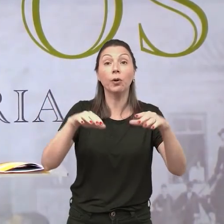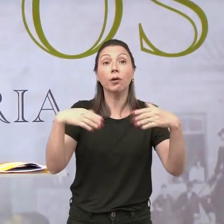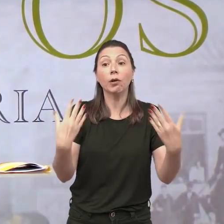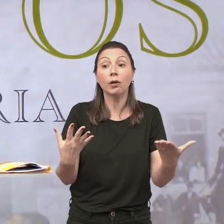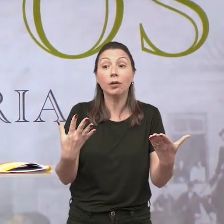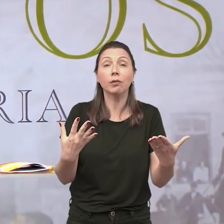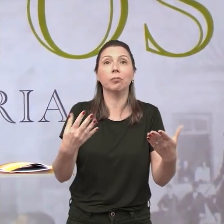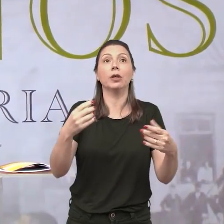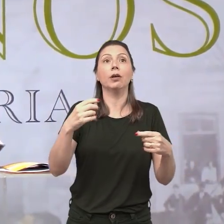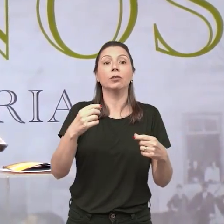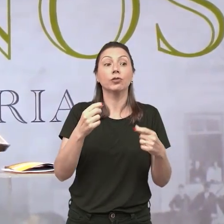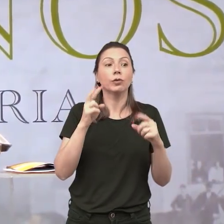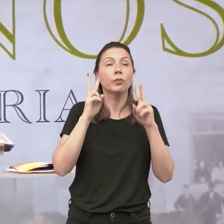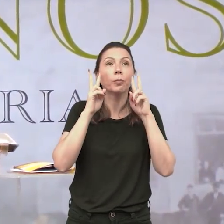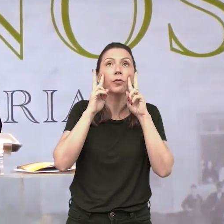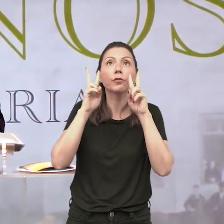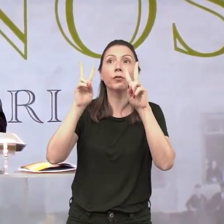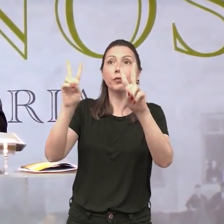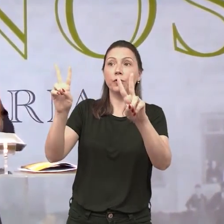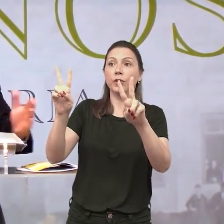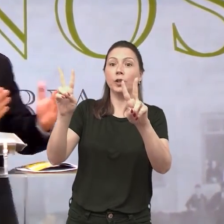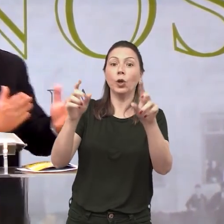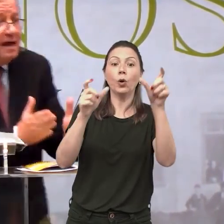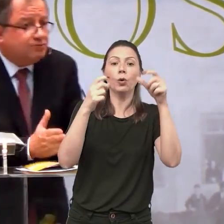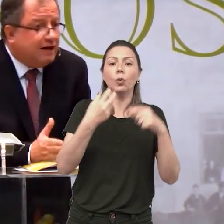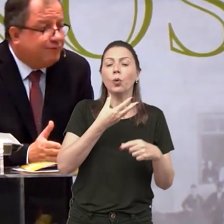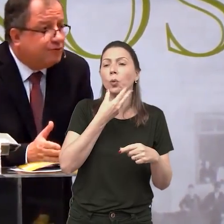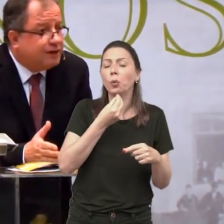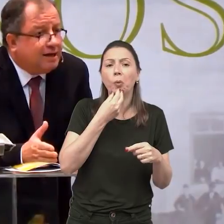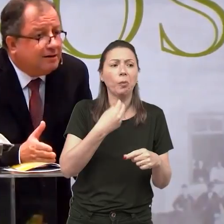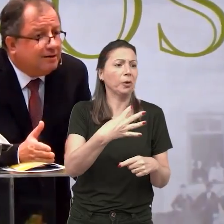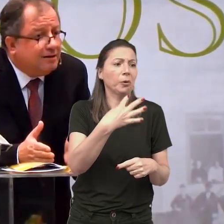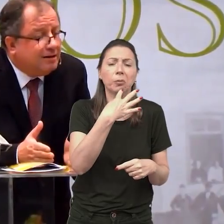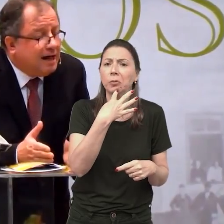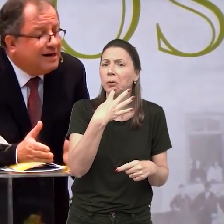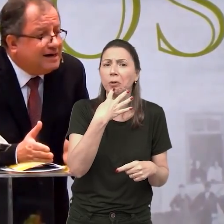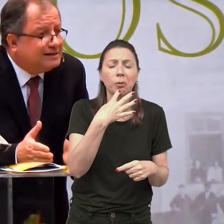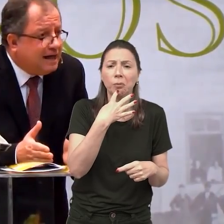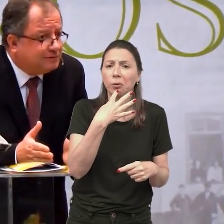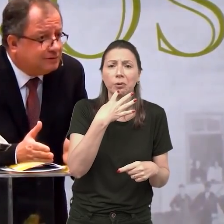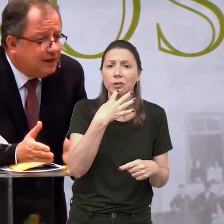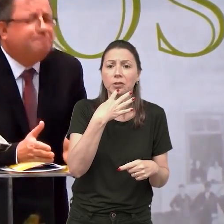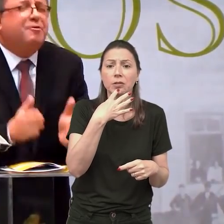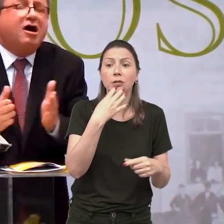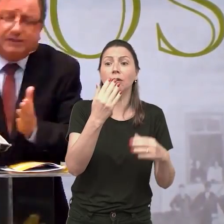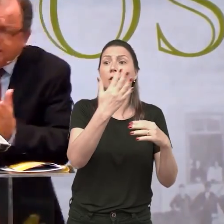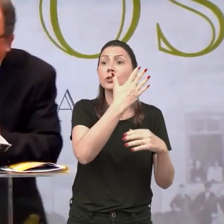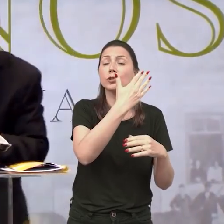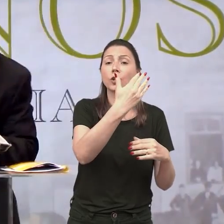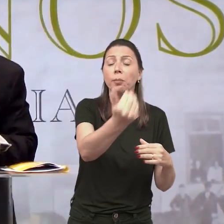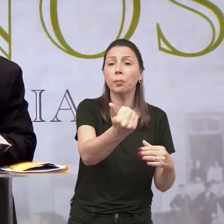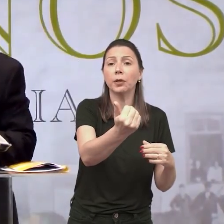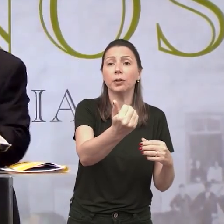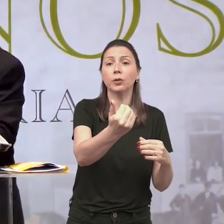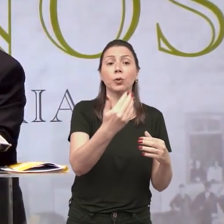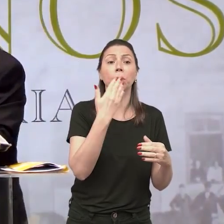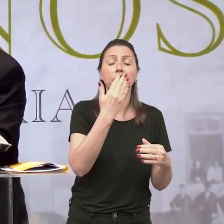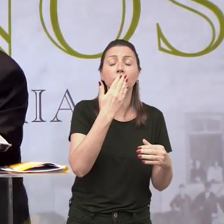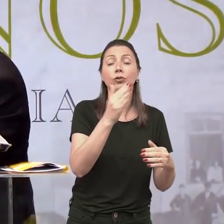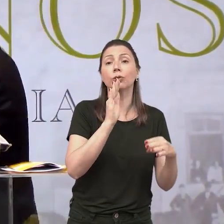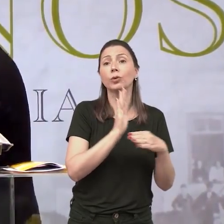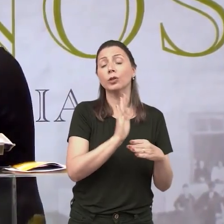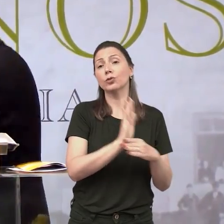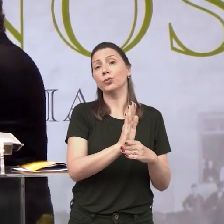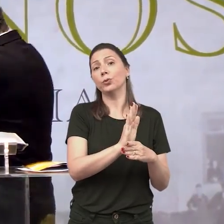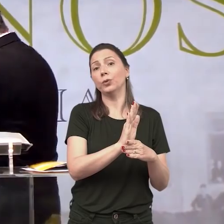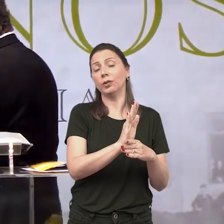aparece a palavra concluindo, é porque argumentos já foram o quê? Analisados. Hipóteses já foram analisadas. A